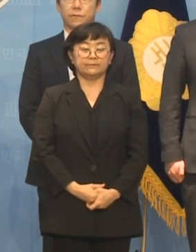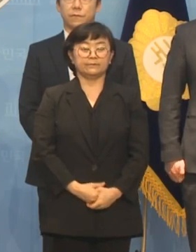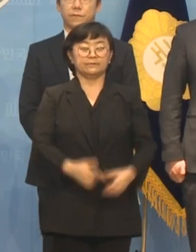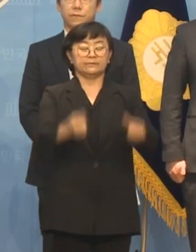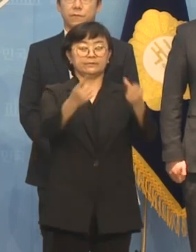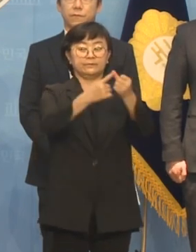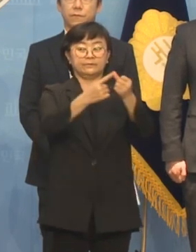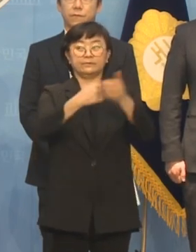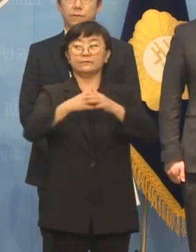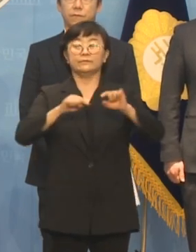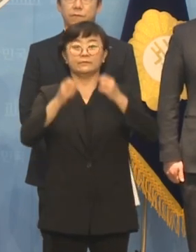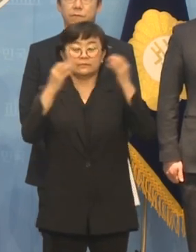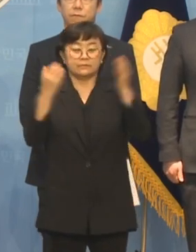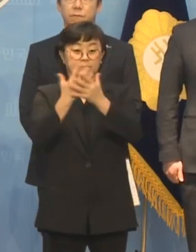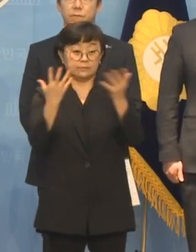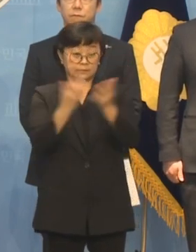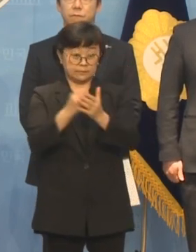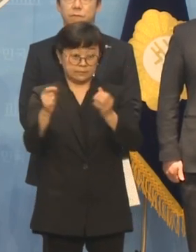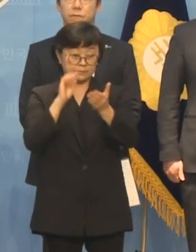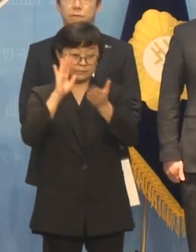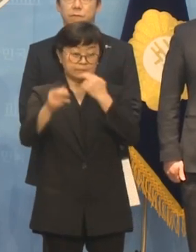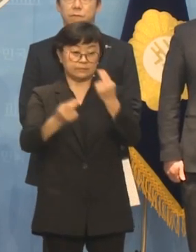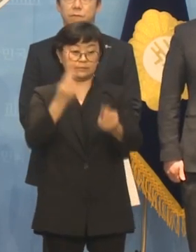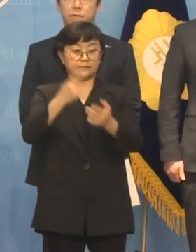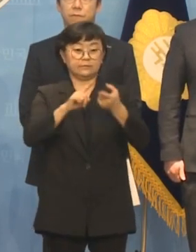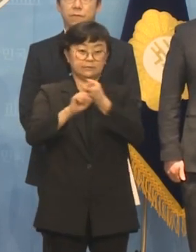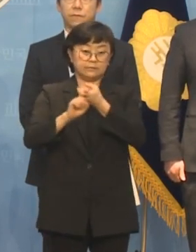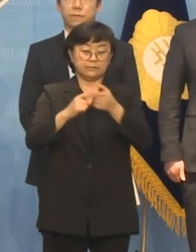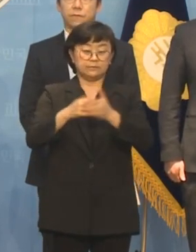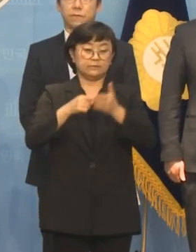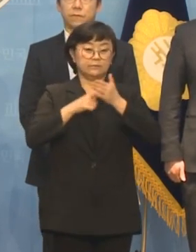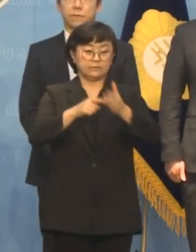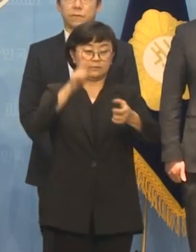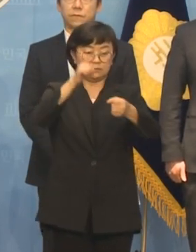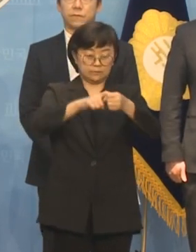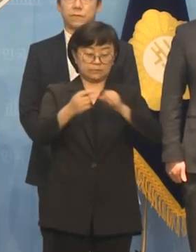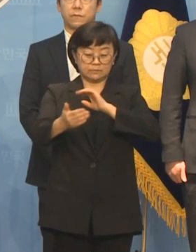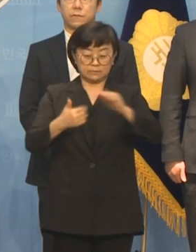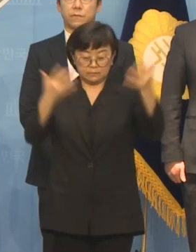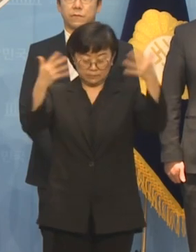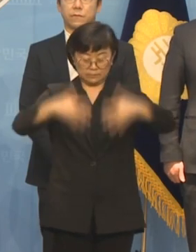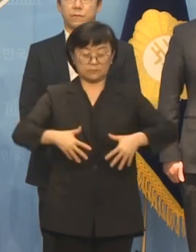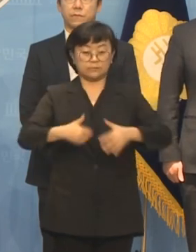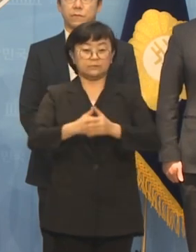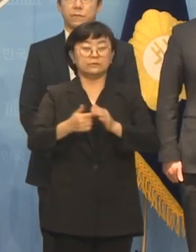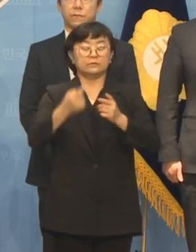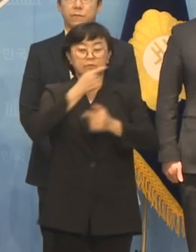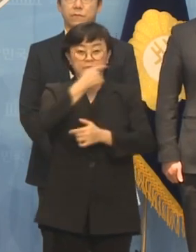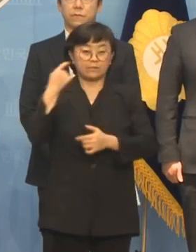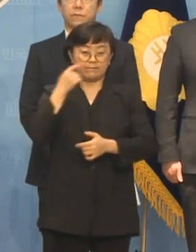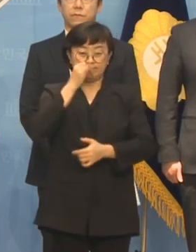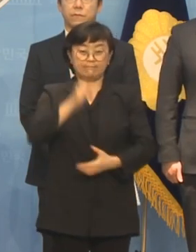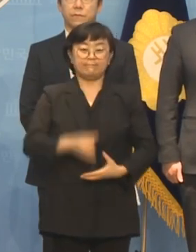첫째, 정치개혁 완수는 비례연합정당 추진의 목표이자 전제조건임을